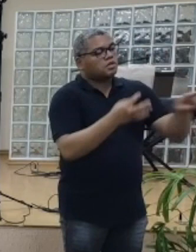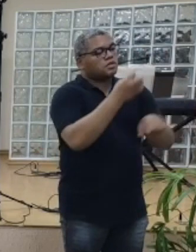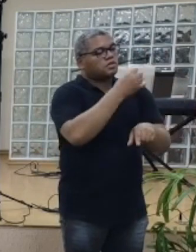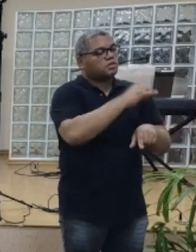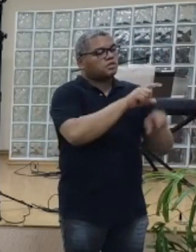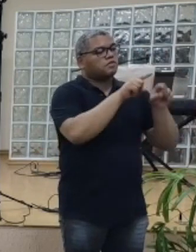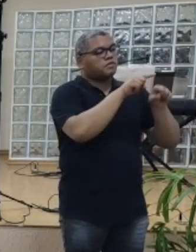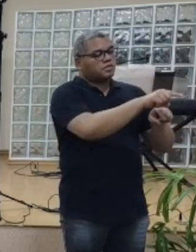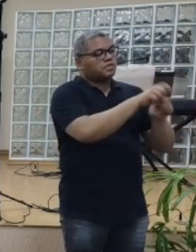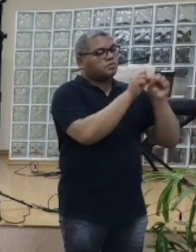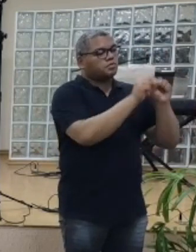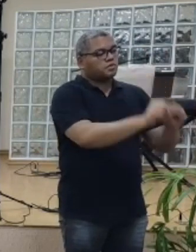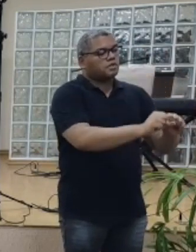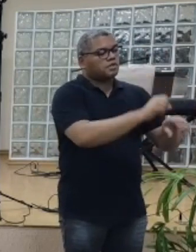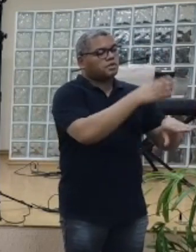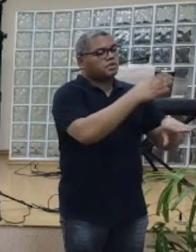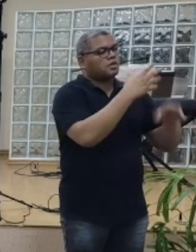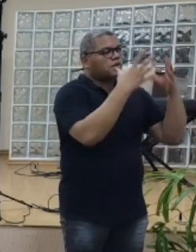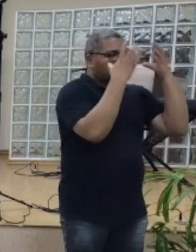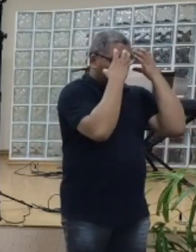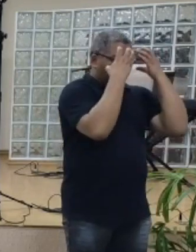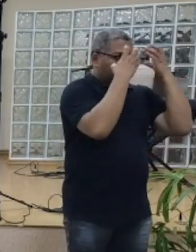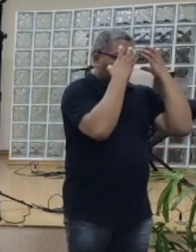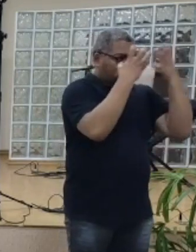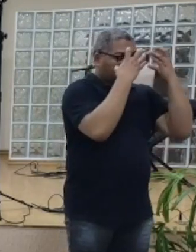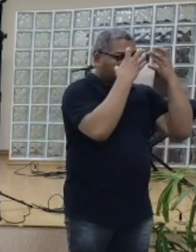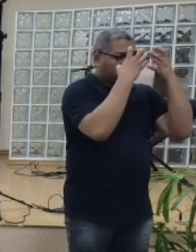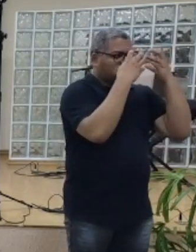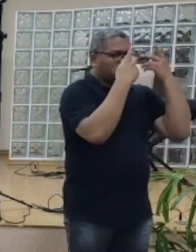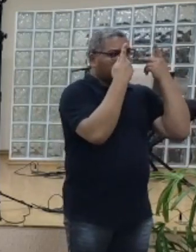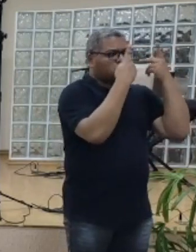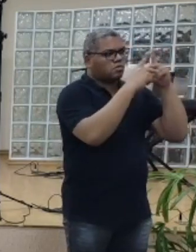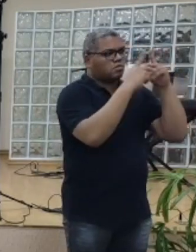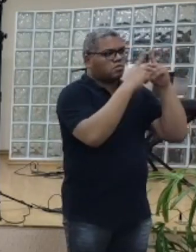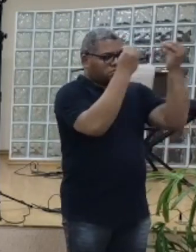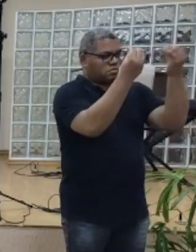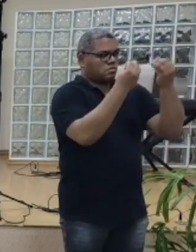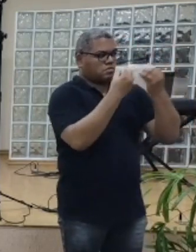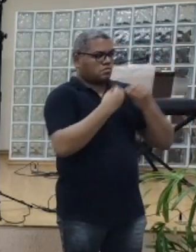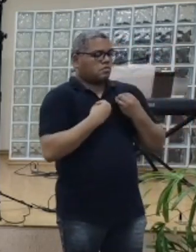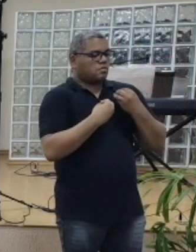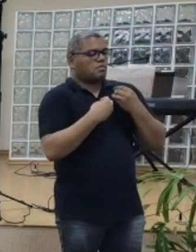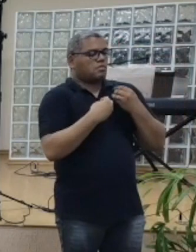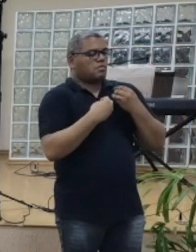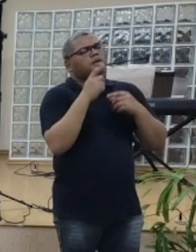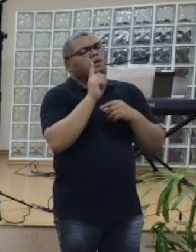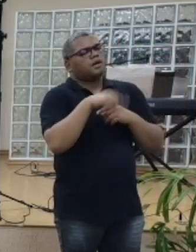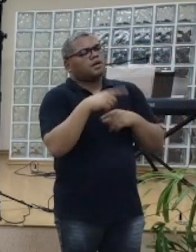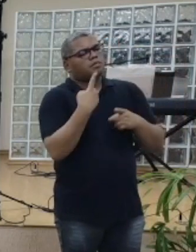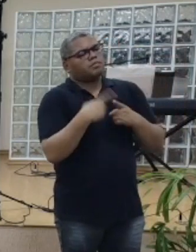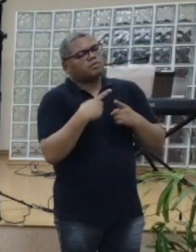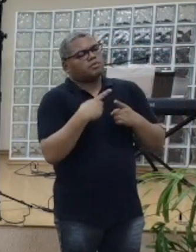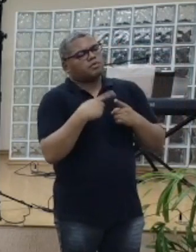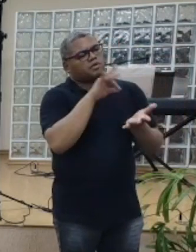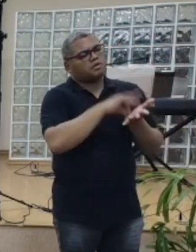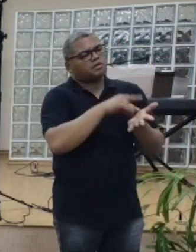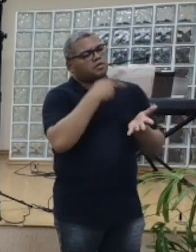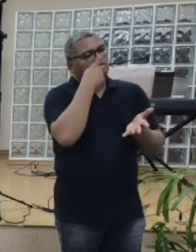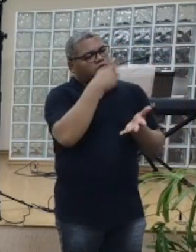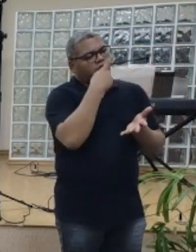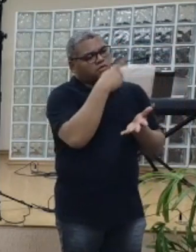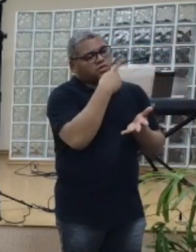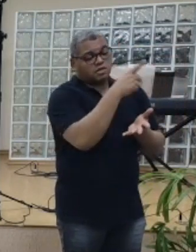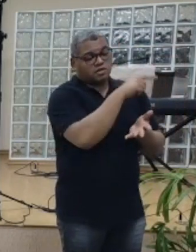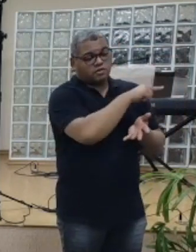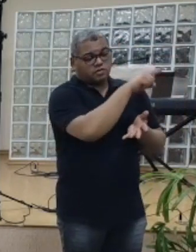teriam arrancado os próprios olhos para me dar. Será que, por dizer a verdade, me tornei inimigo de